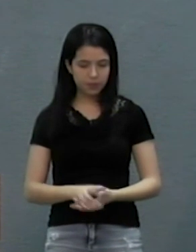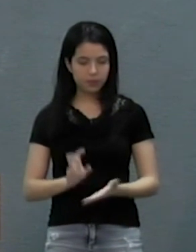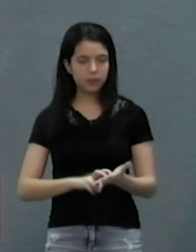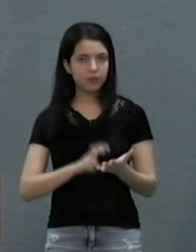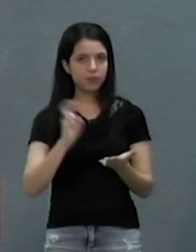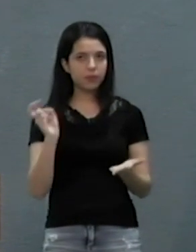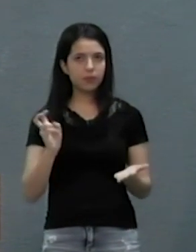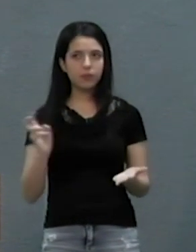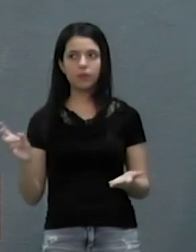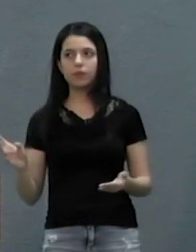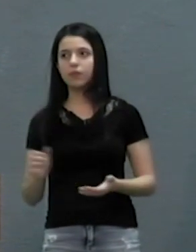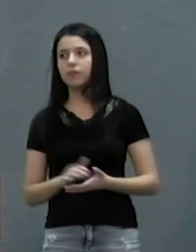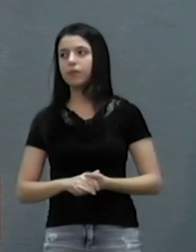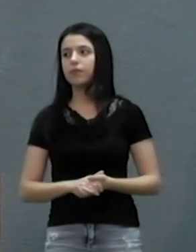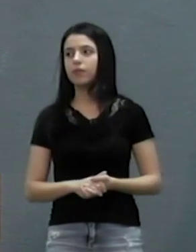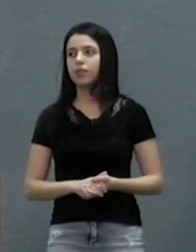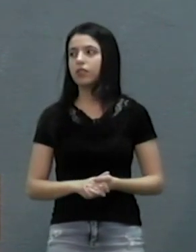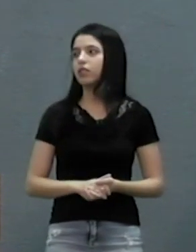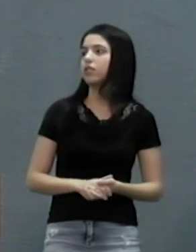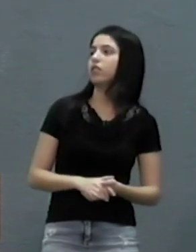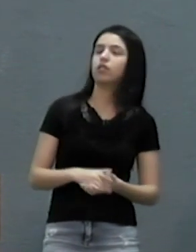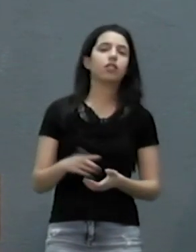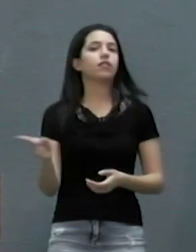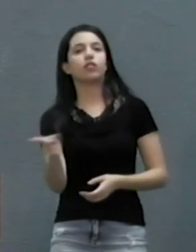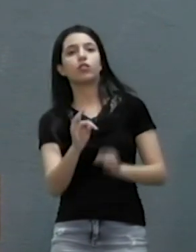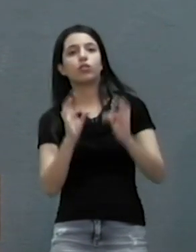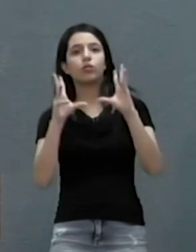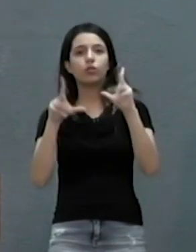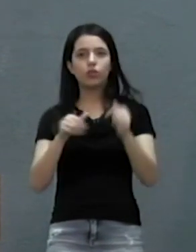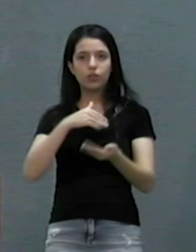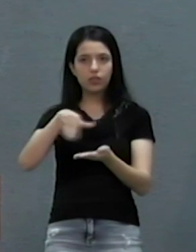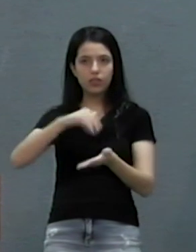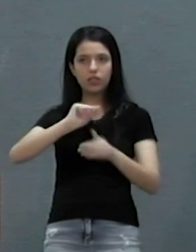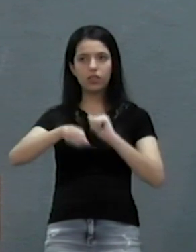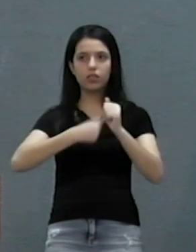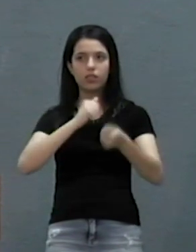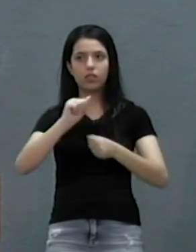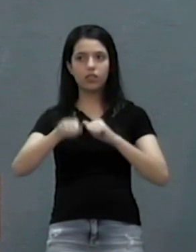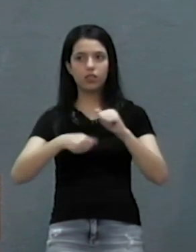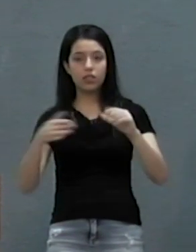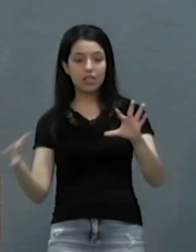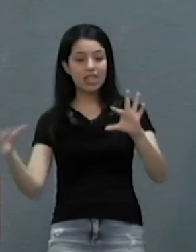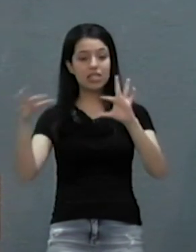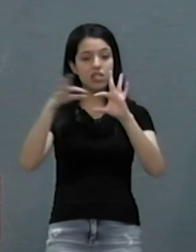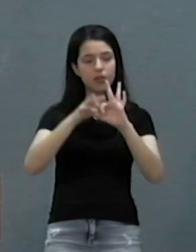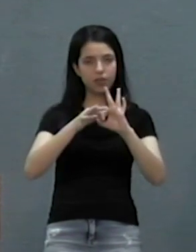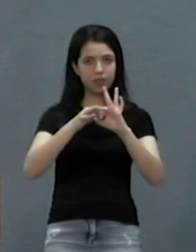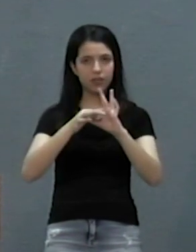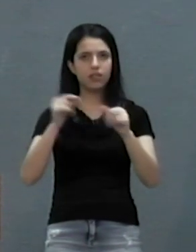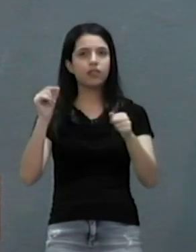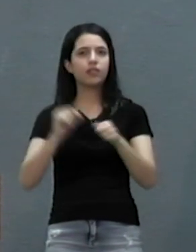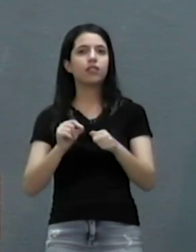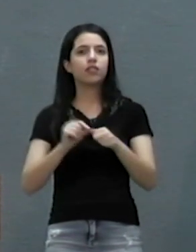tivemos, aliás, estava todos os secretários da administração nessa união conjunta para realizar